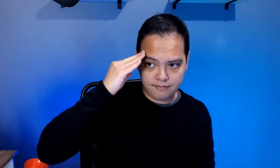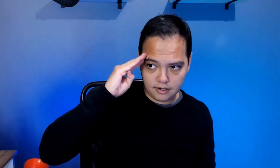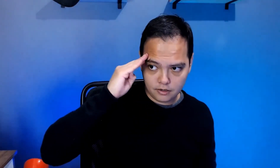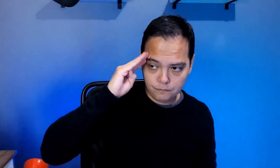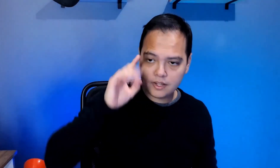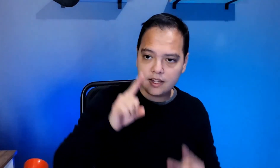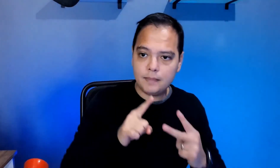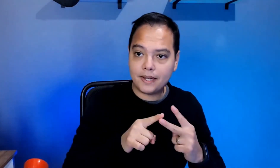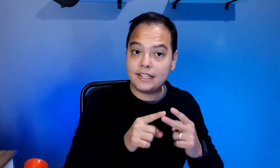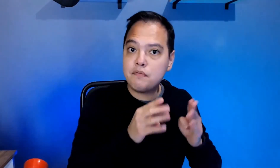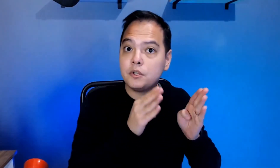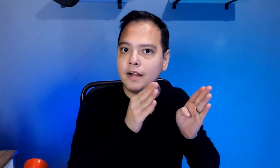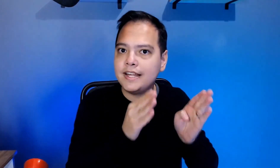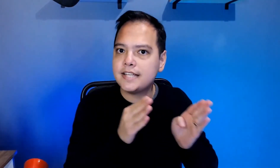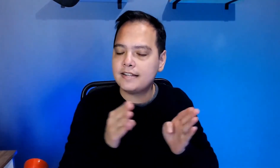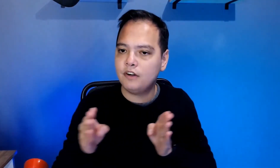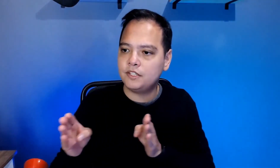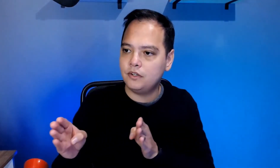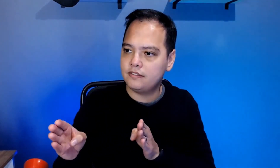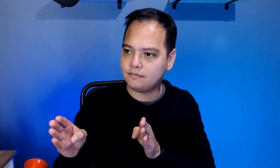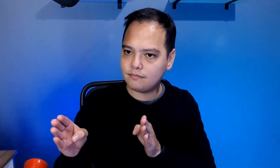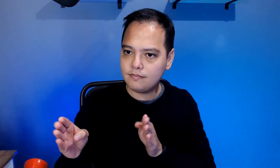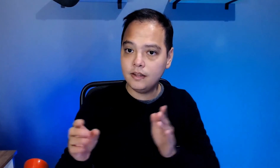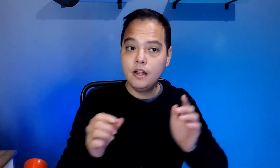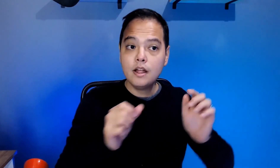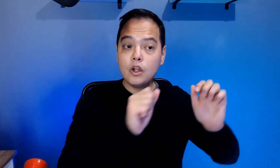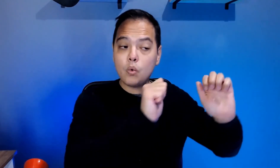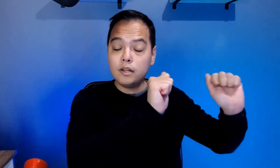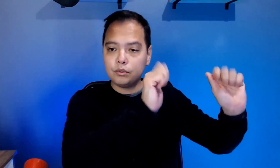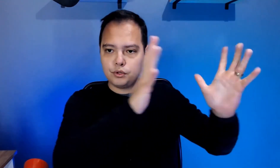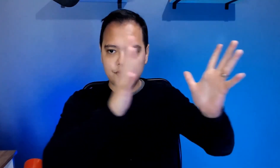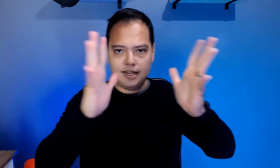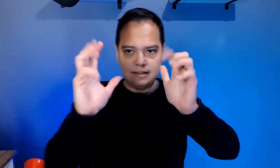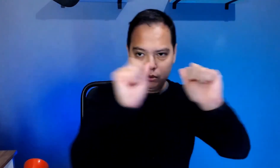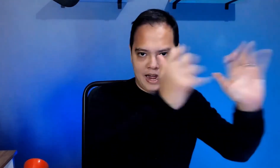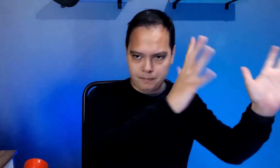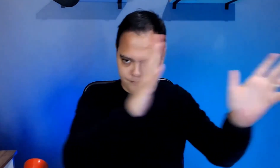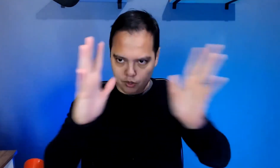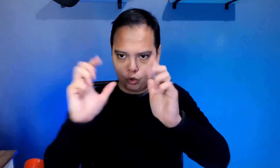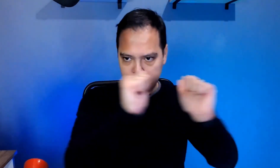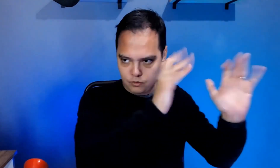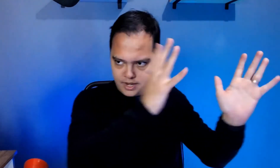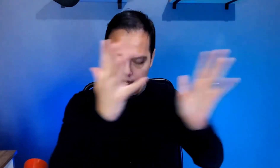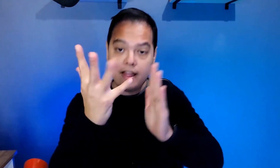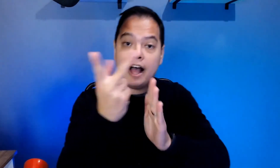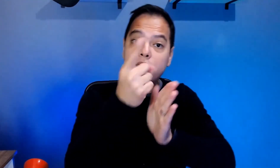falando e para dar tempo de você organizar as informações. Quando o surdo sinaliza muito rápido, eu estou conversando com ele, às vezes eu faço